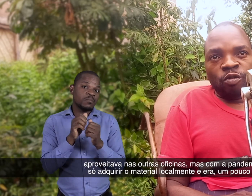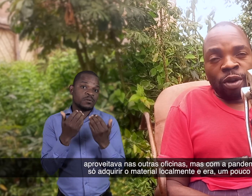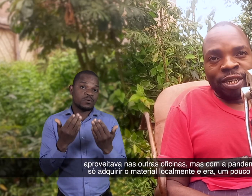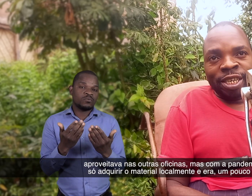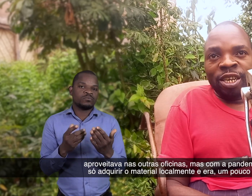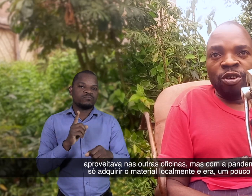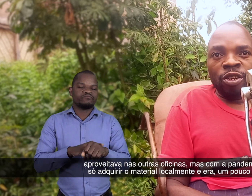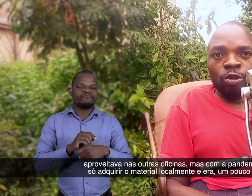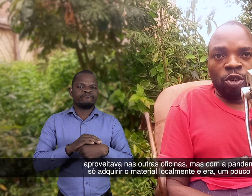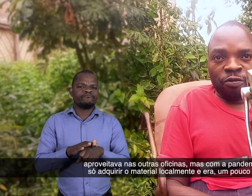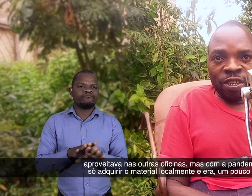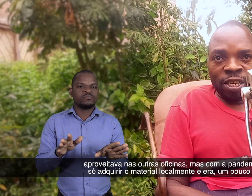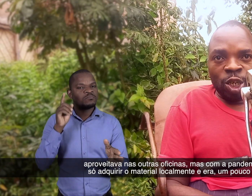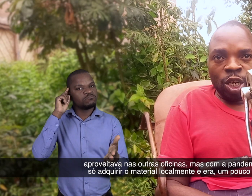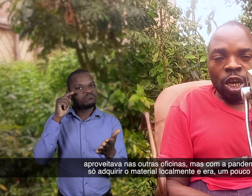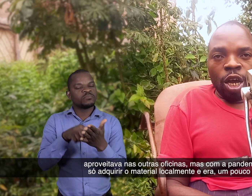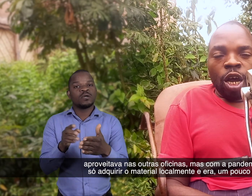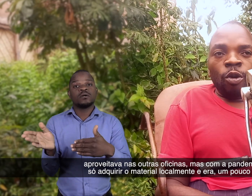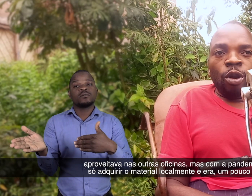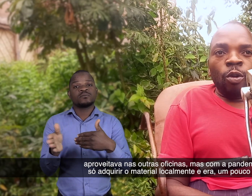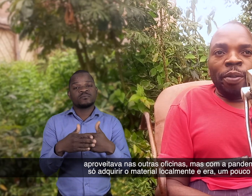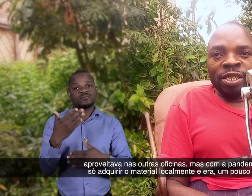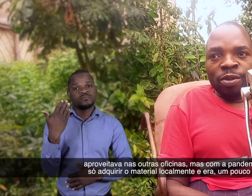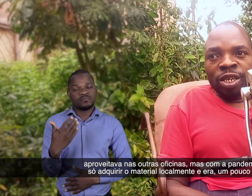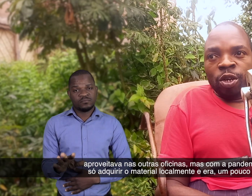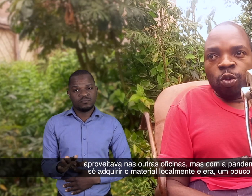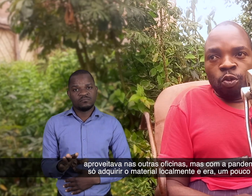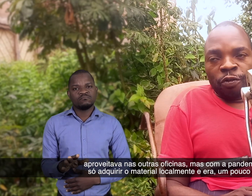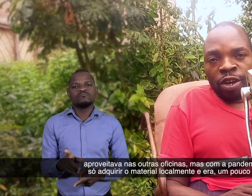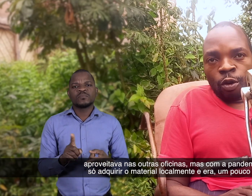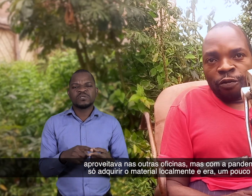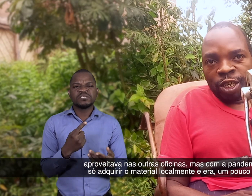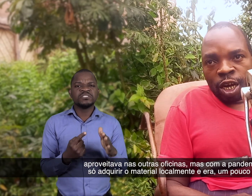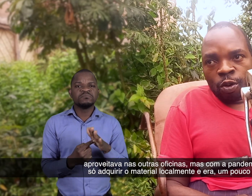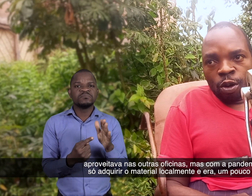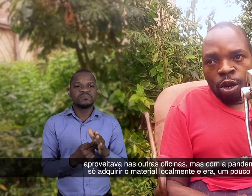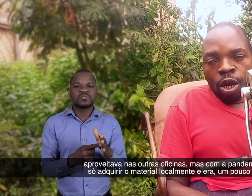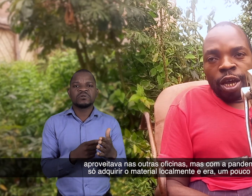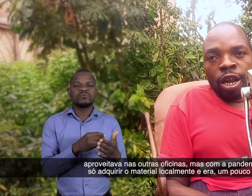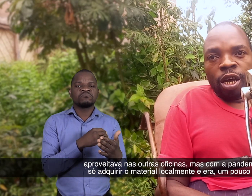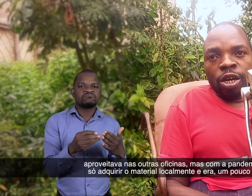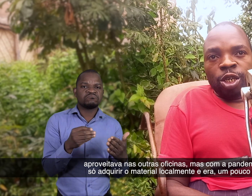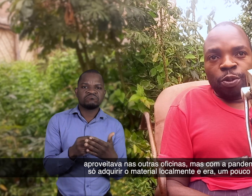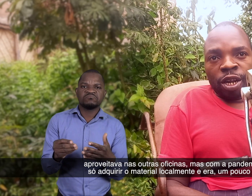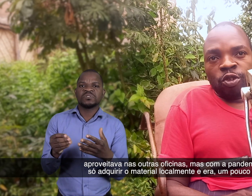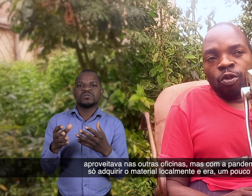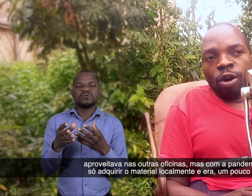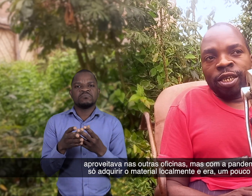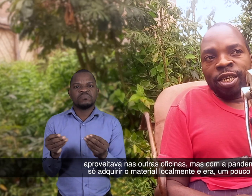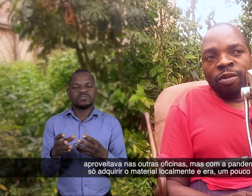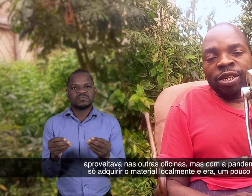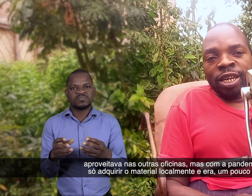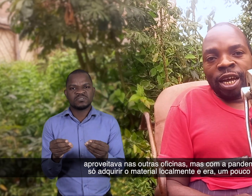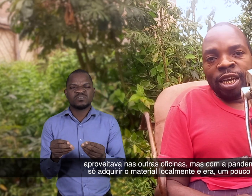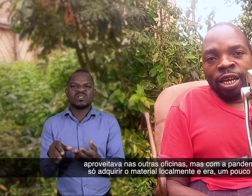comprava suporte e nas outras oficinas. Agora com a pandemia, tudo ficaram fechados, era esperar só